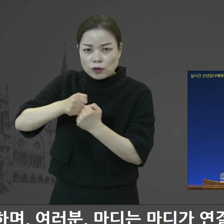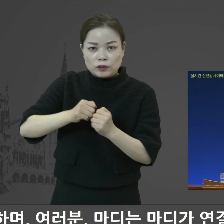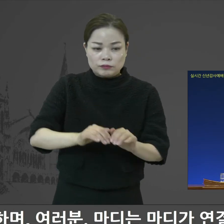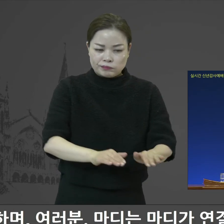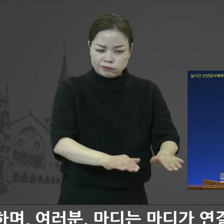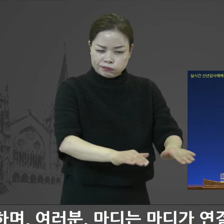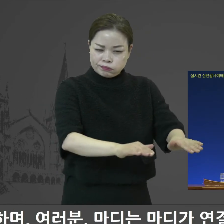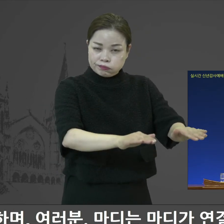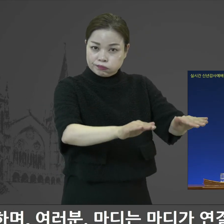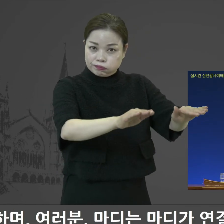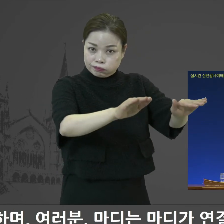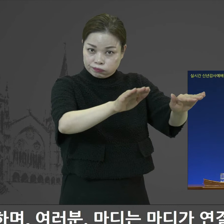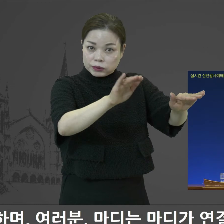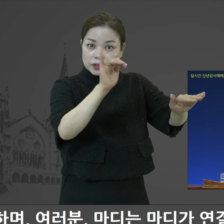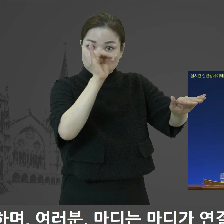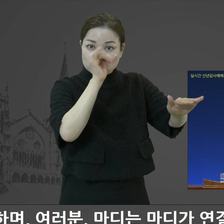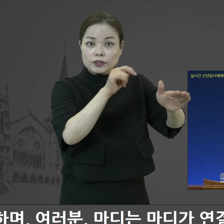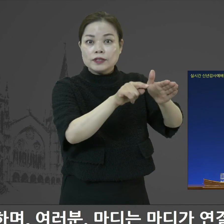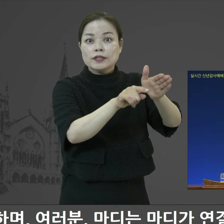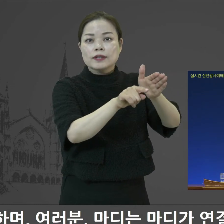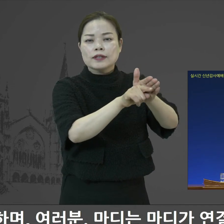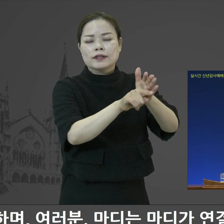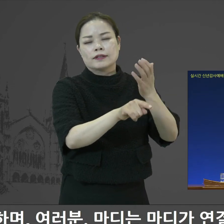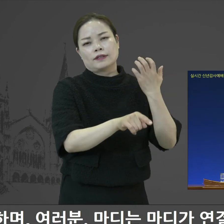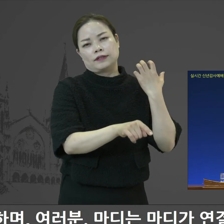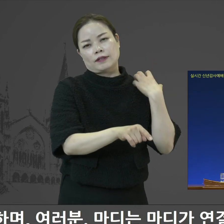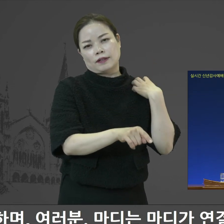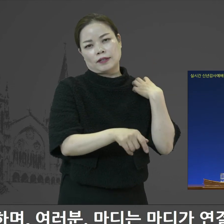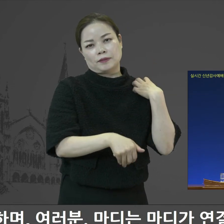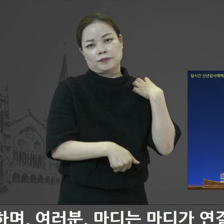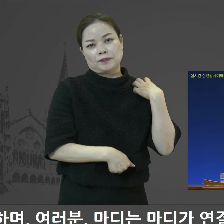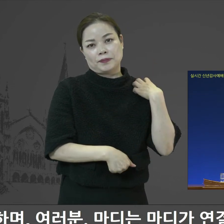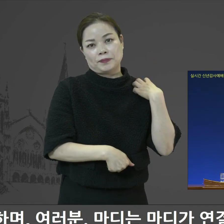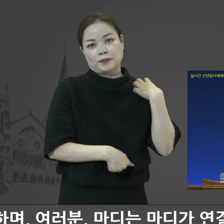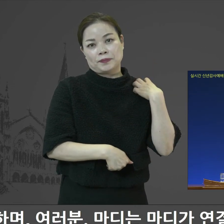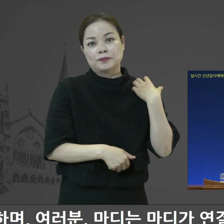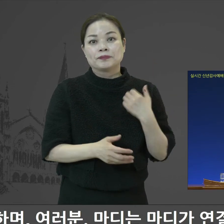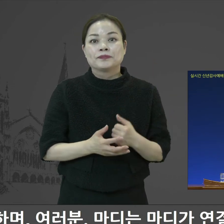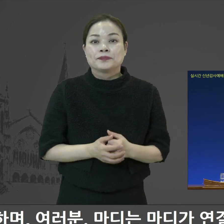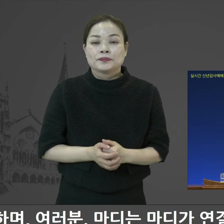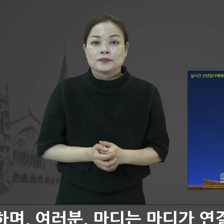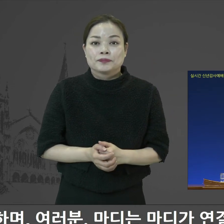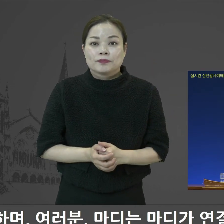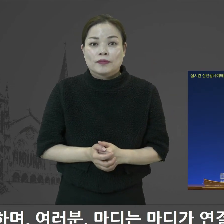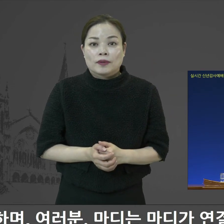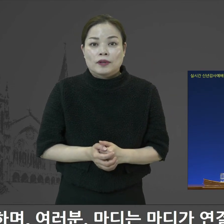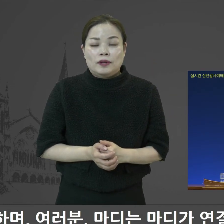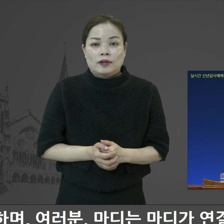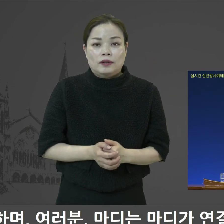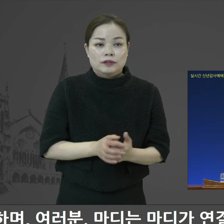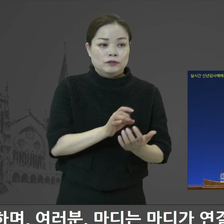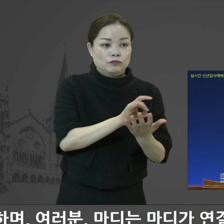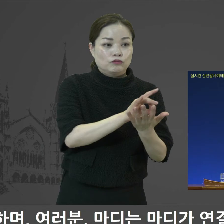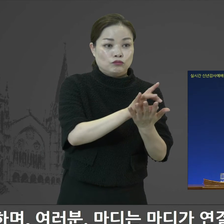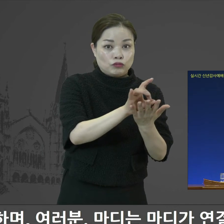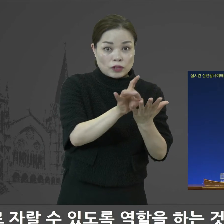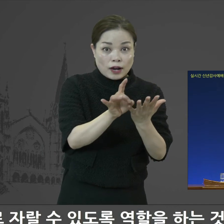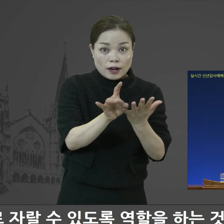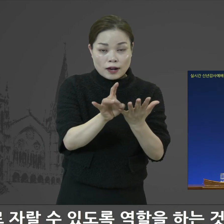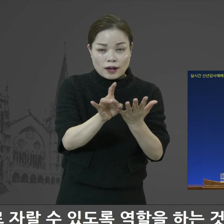자랄 수 있도록 역할을 하는 것이 마디의 역할입니다. 여기 분량대로라는 말이